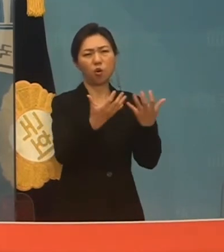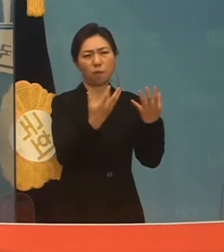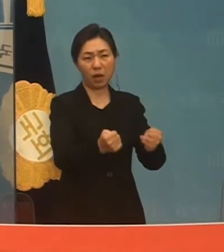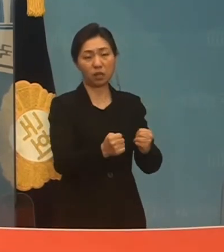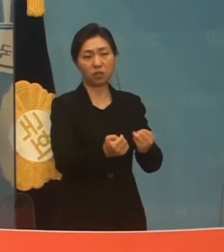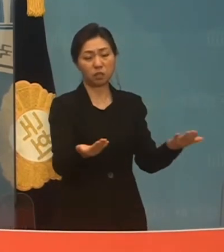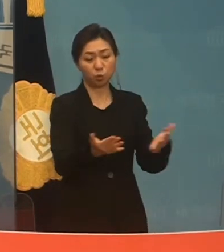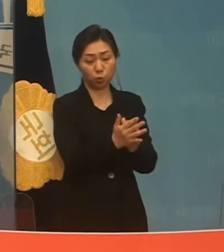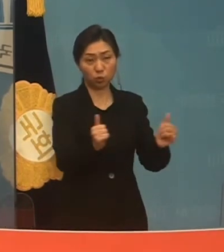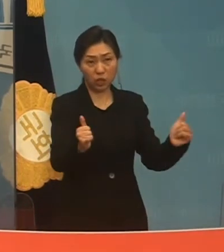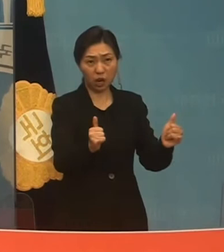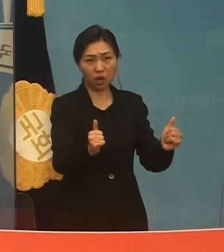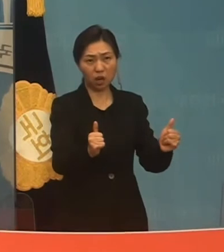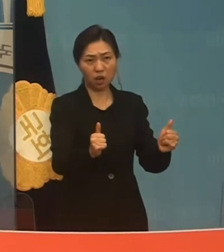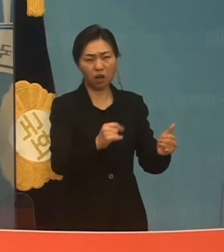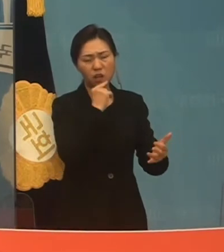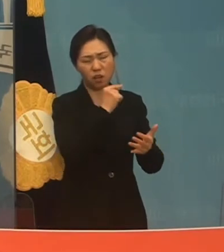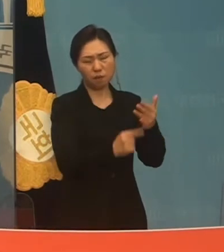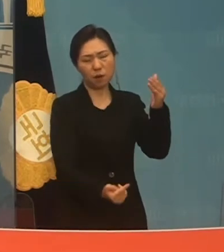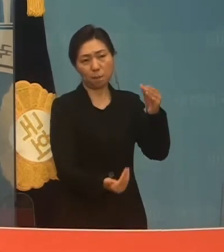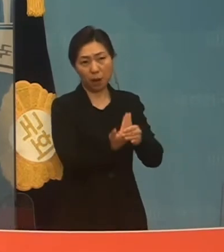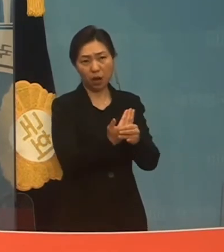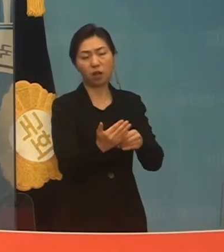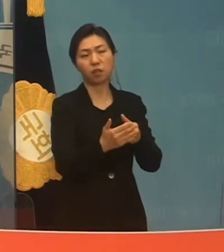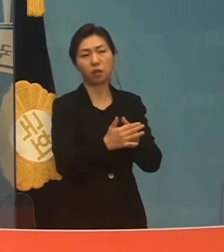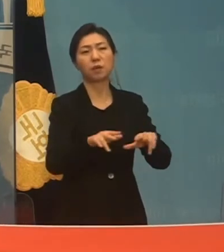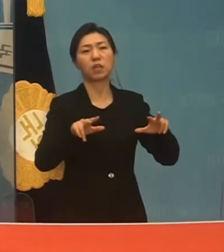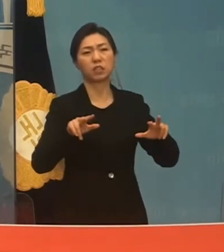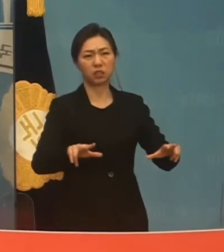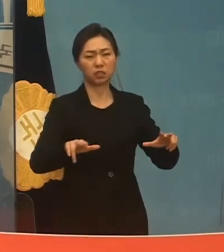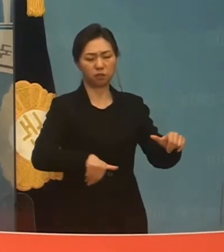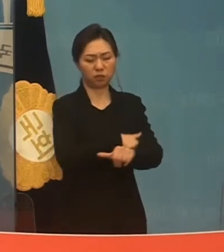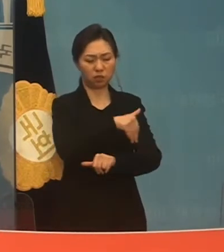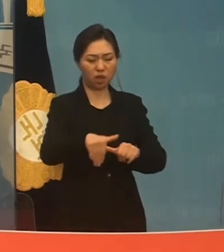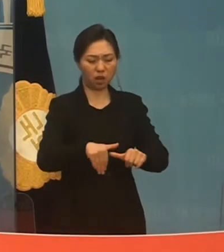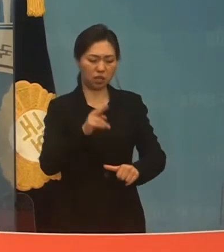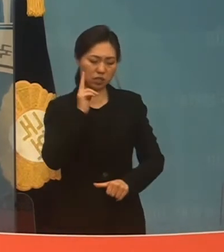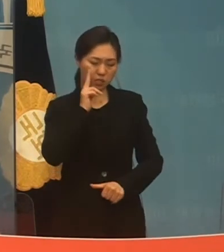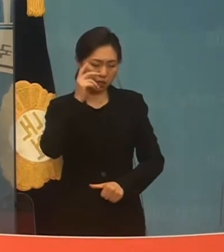뻔하기에 저희는 현 상황을 엄중히 인식하고 있습니다.